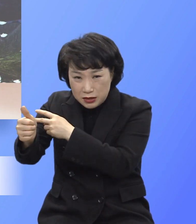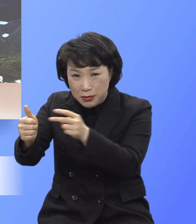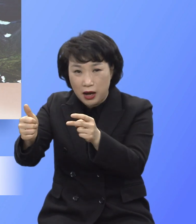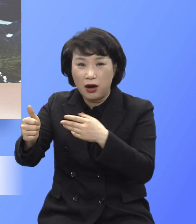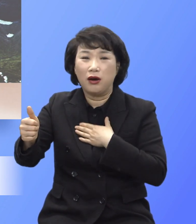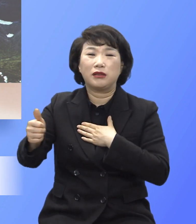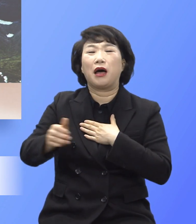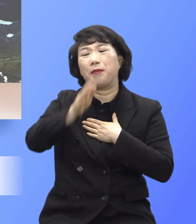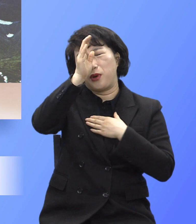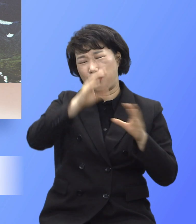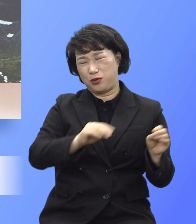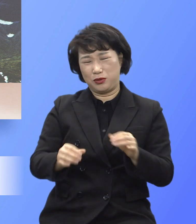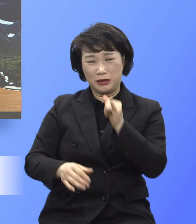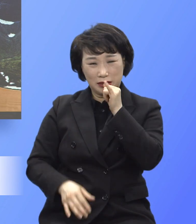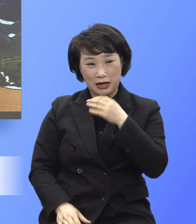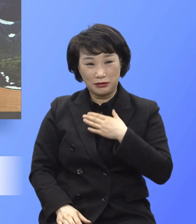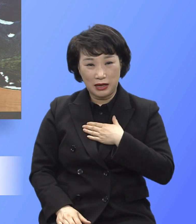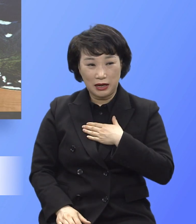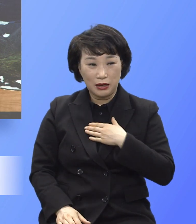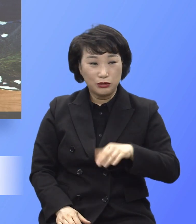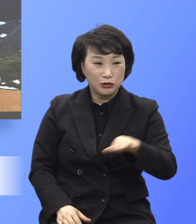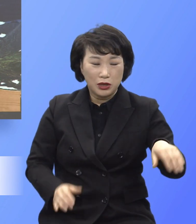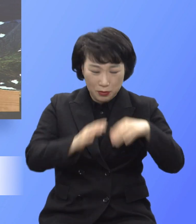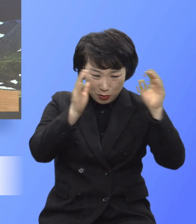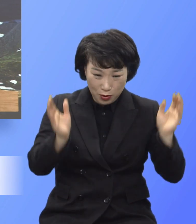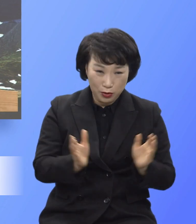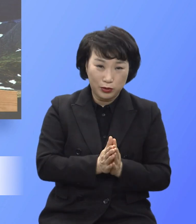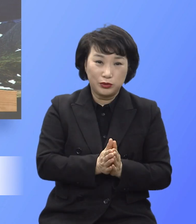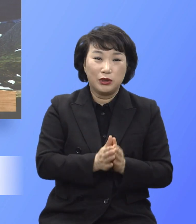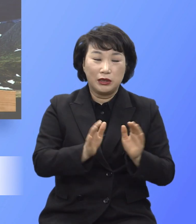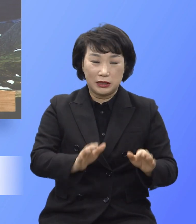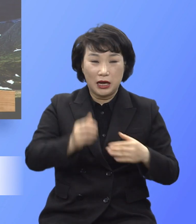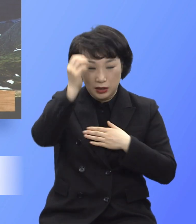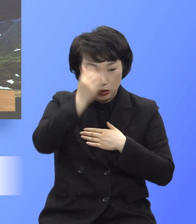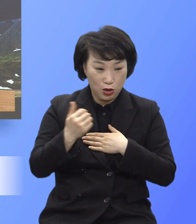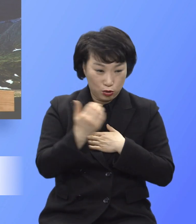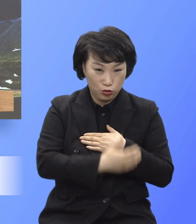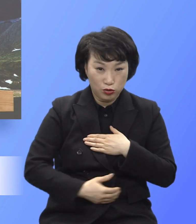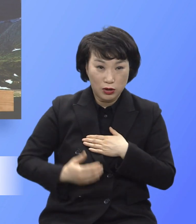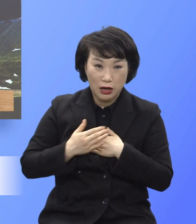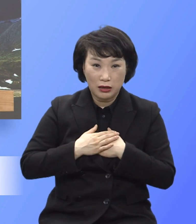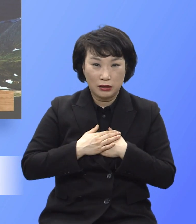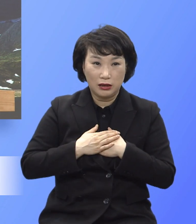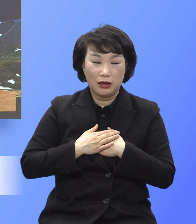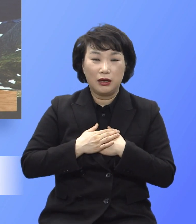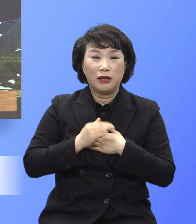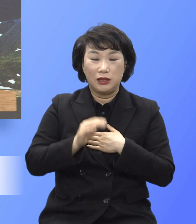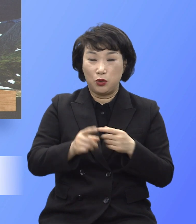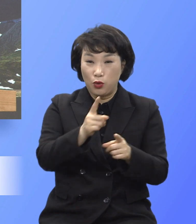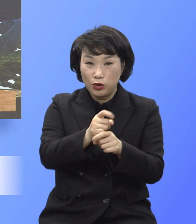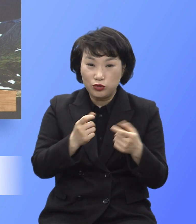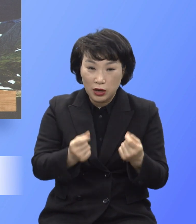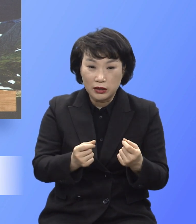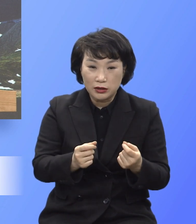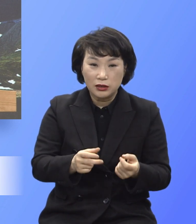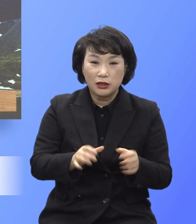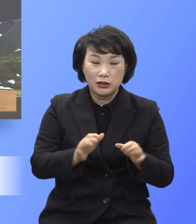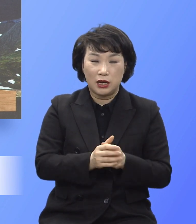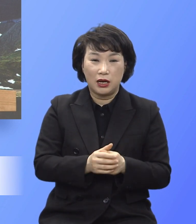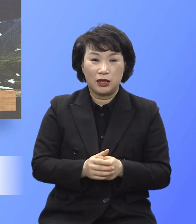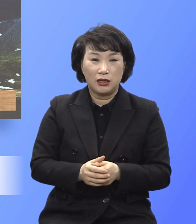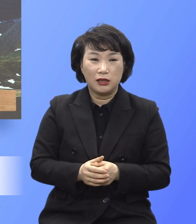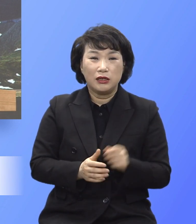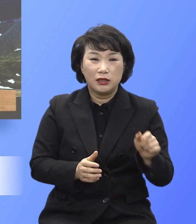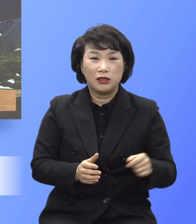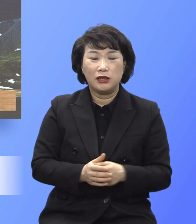맞음으로 나음을 입었도다. 우리는 모두가 다 영육간에 이런 원수 같은 주님이 맞지 않으면